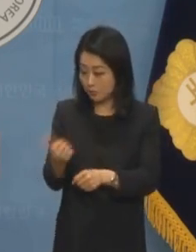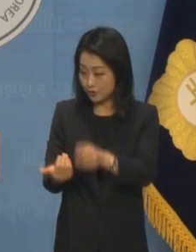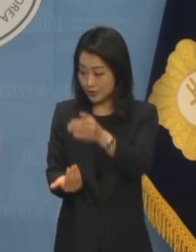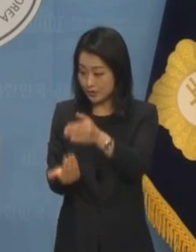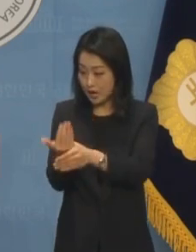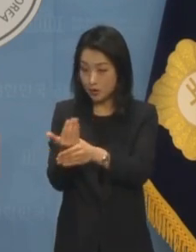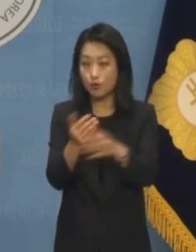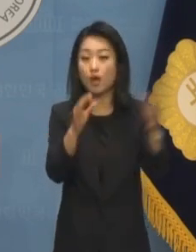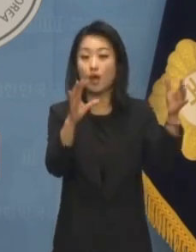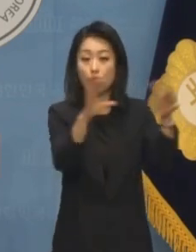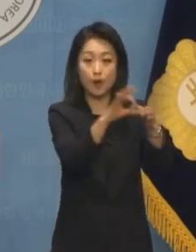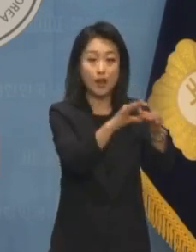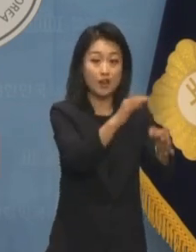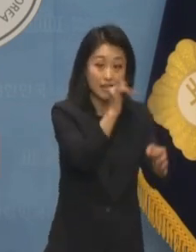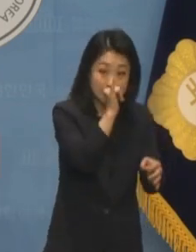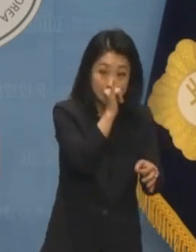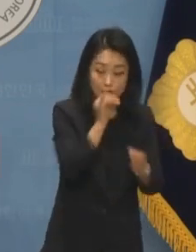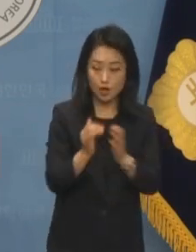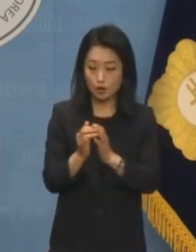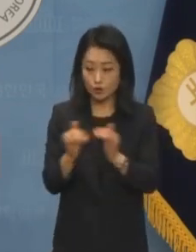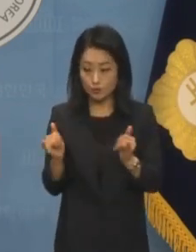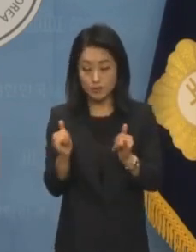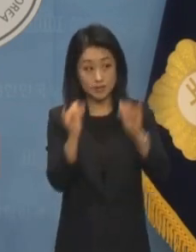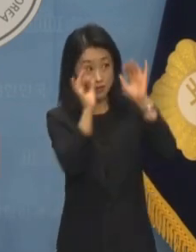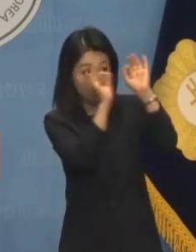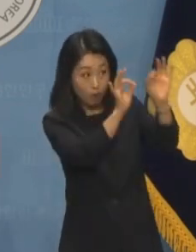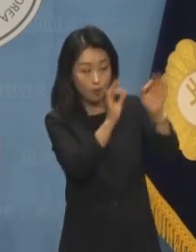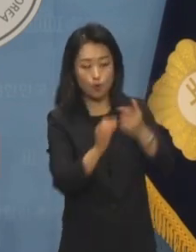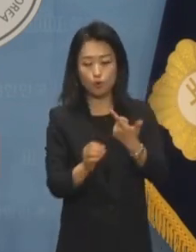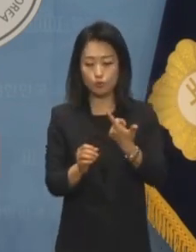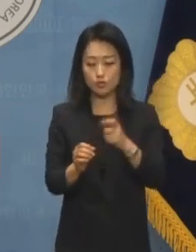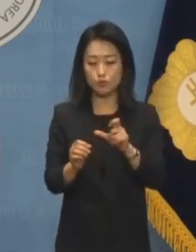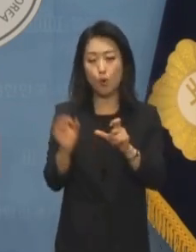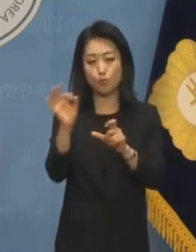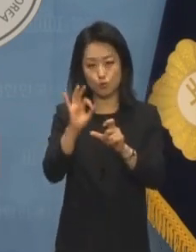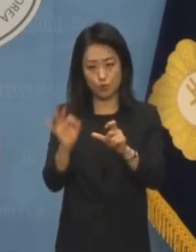것으로 판단하는 국민이 65%를 넘어섰습니다.